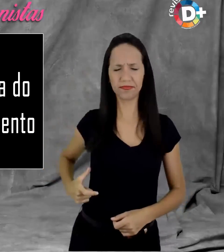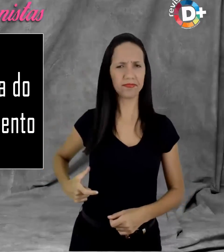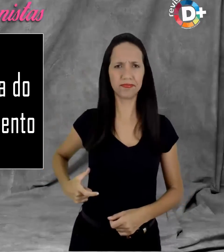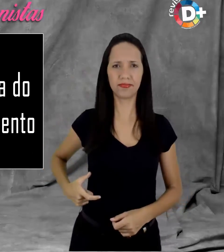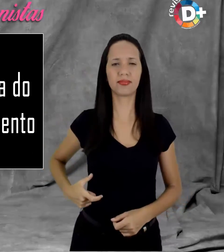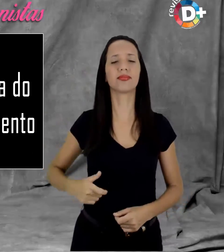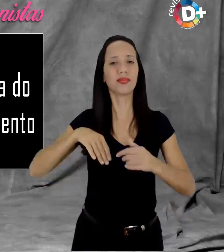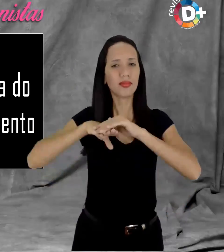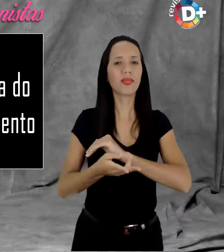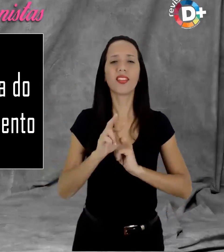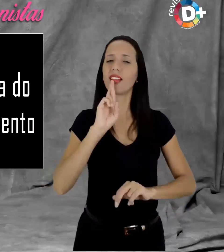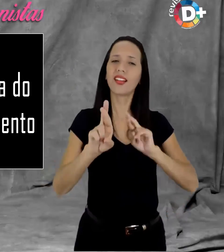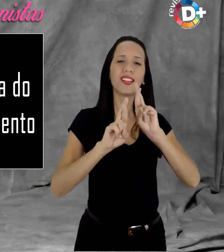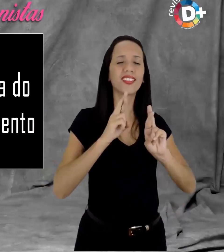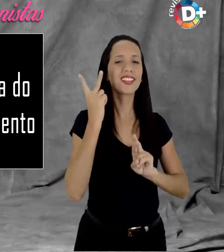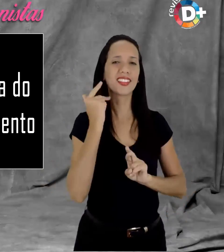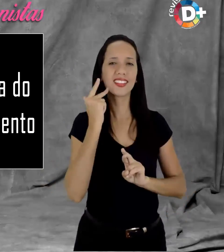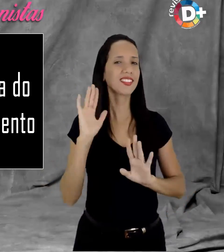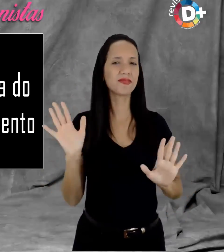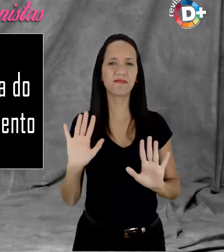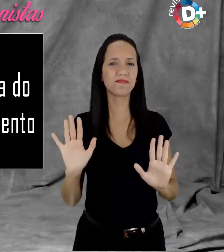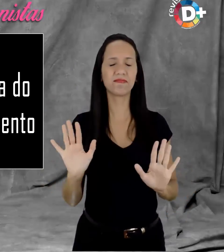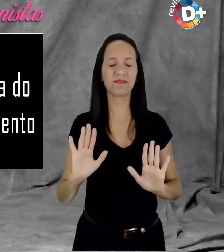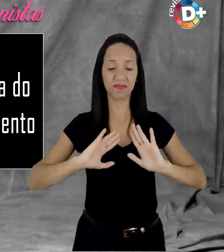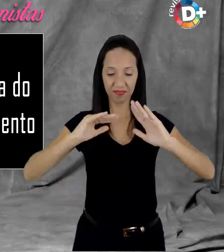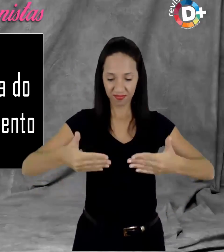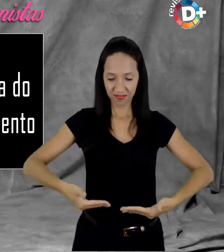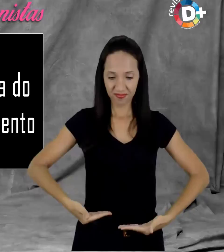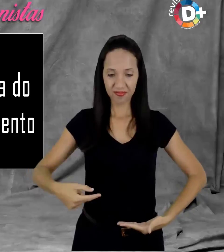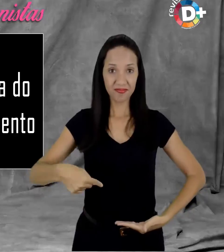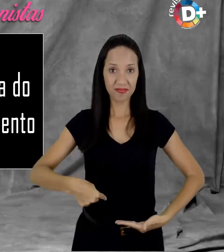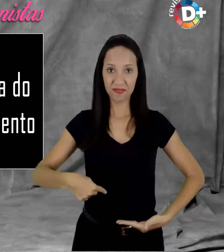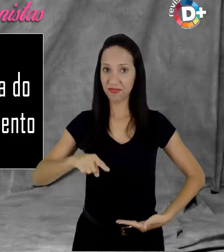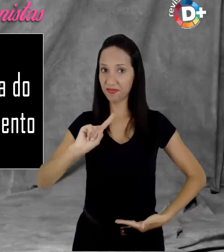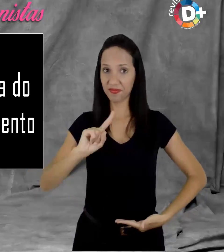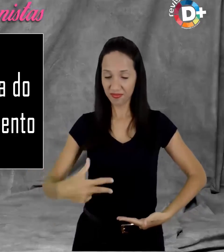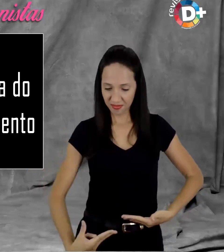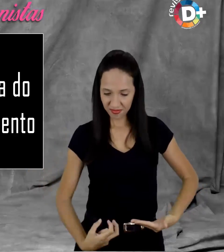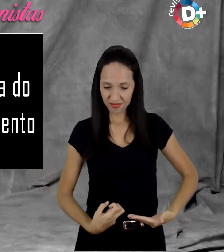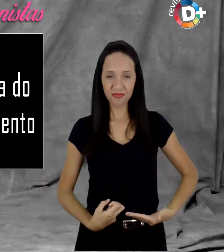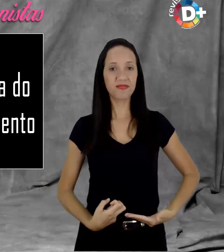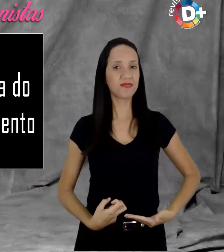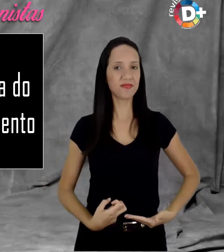Já está acostumada a responder com naturalidade que não. A gravidez não é fruto de